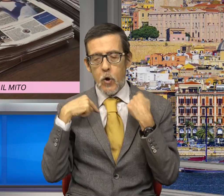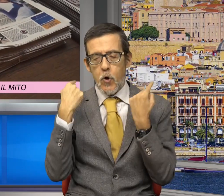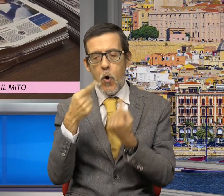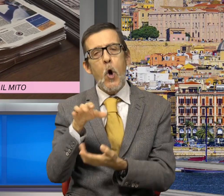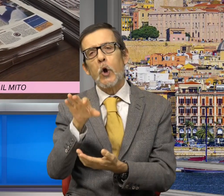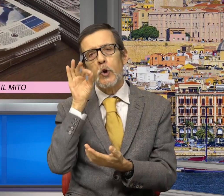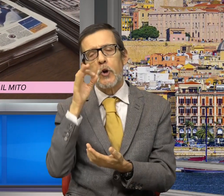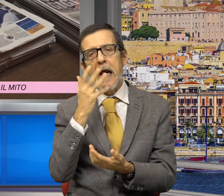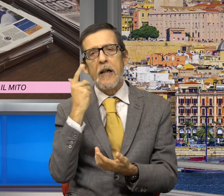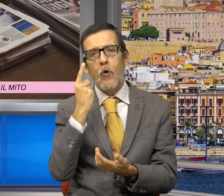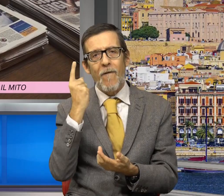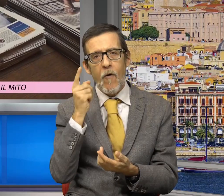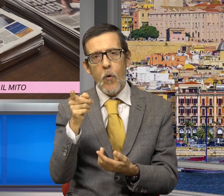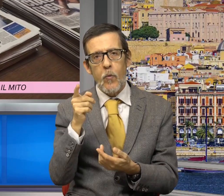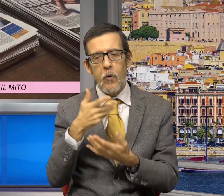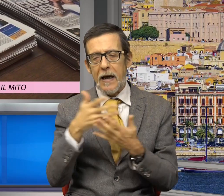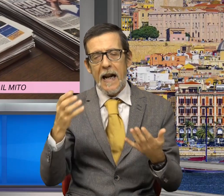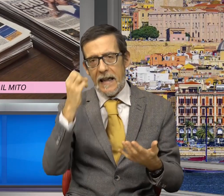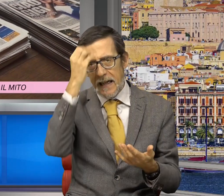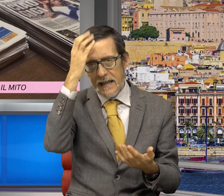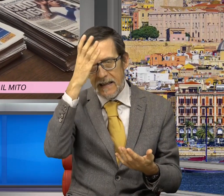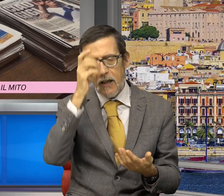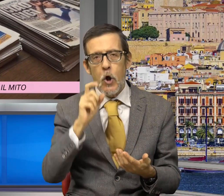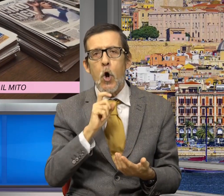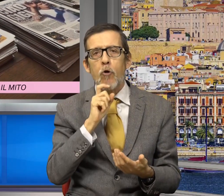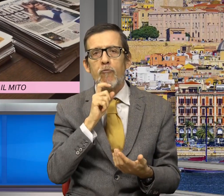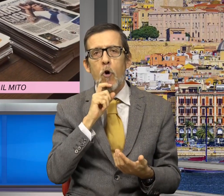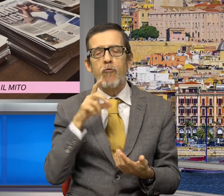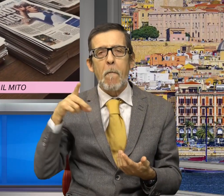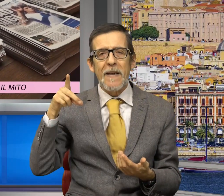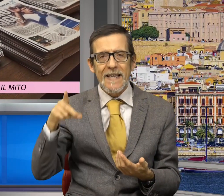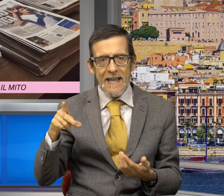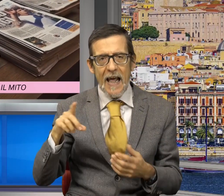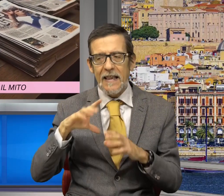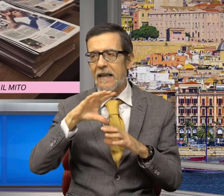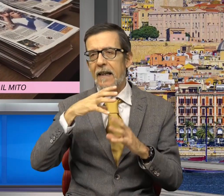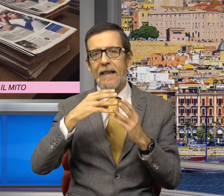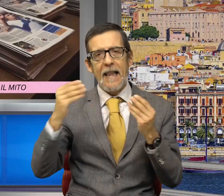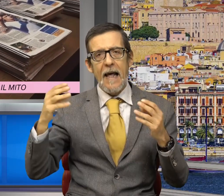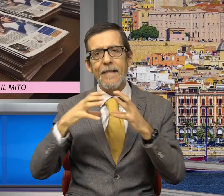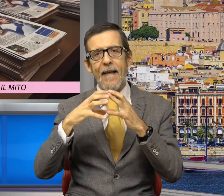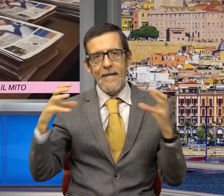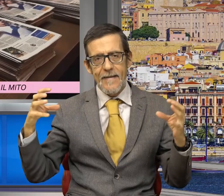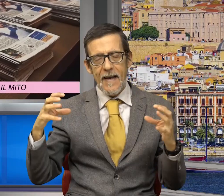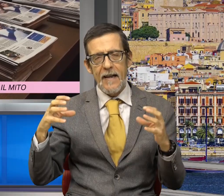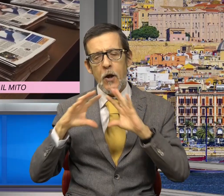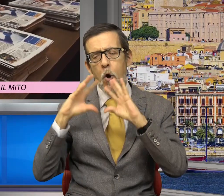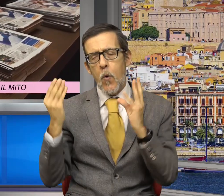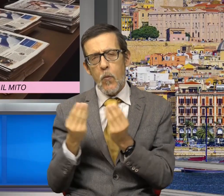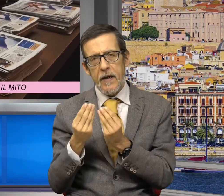di questa grande iniziativa organizzata da Giorgio Pizzianti, dallo staff e da tante aziende sarde per unirci anche noi in questa settimana dedicata ai